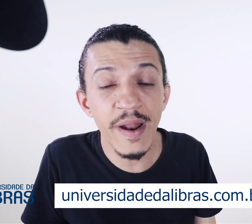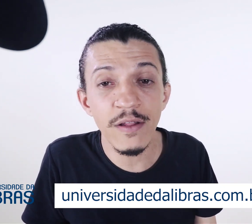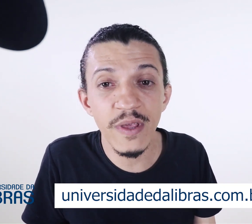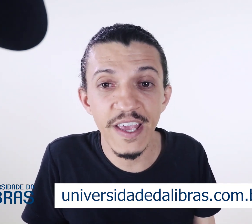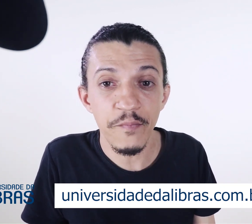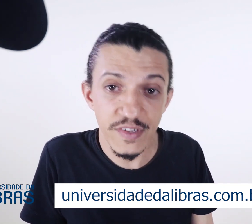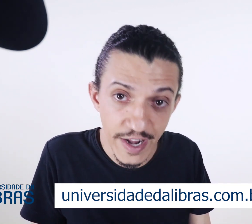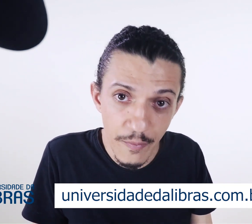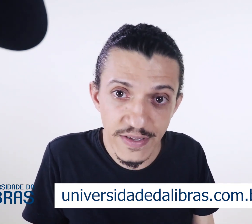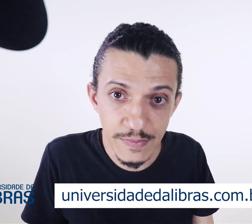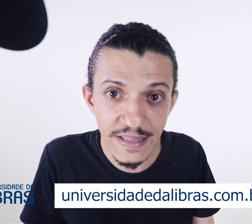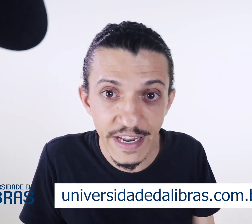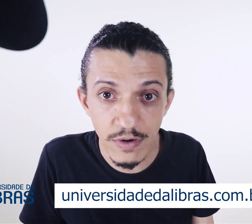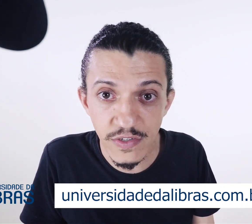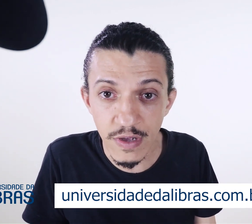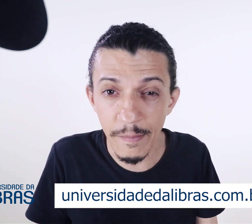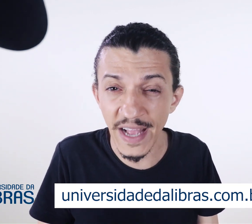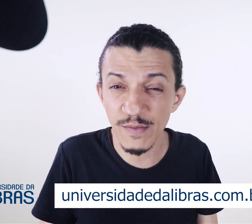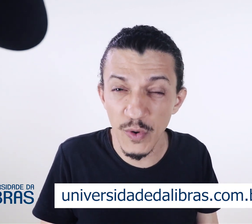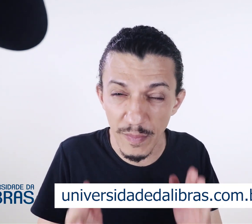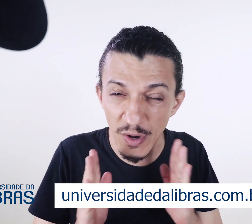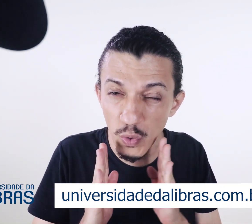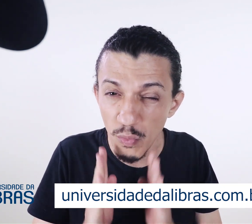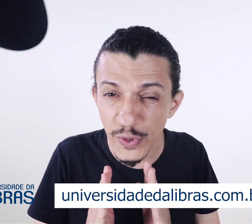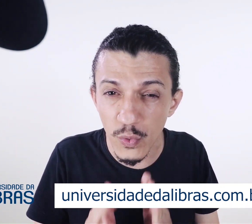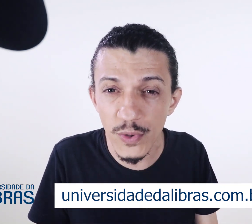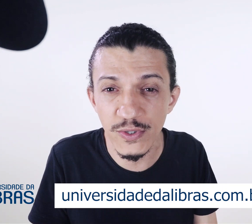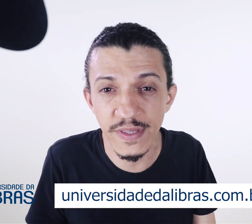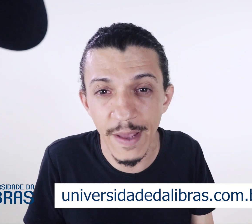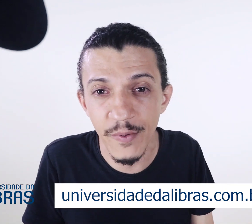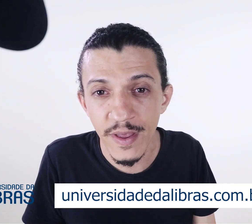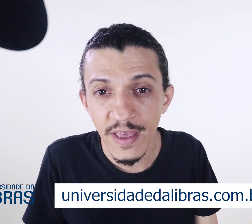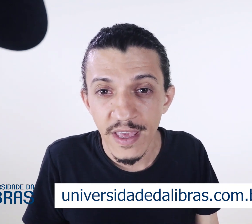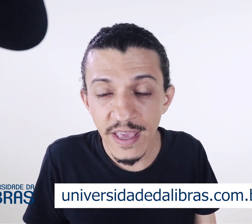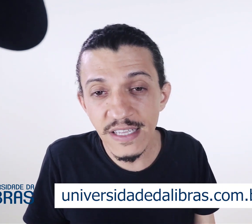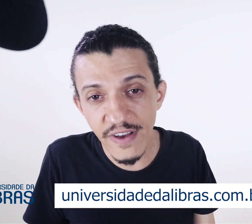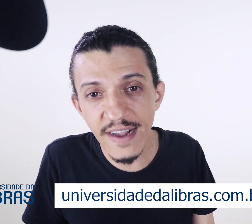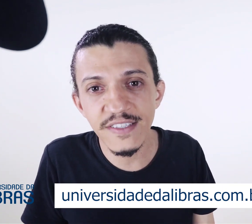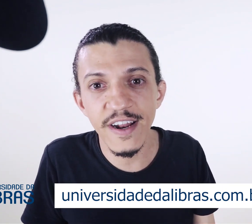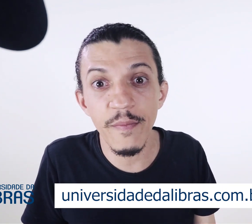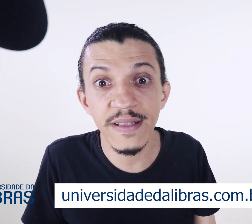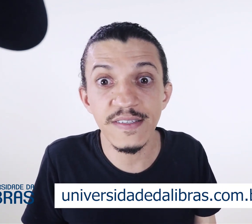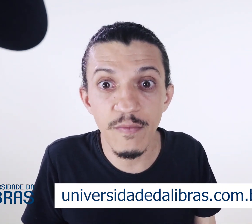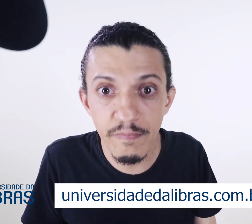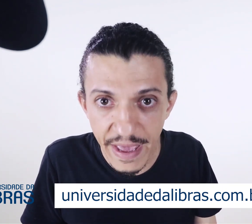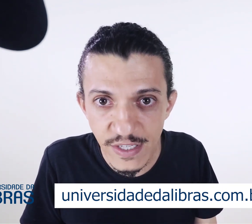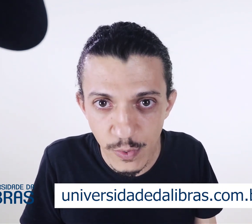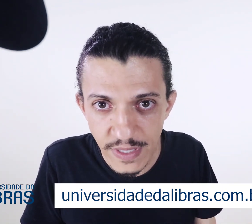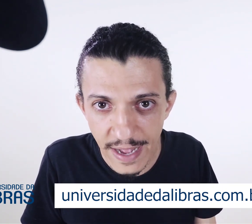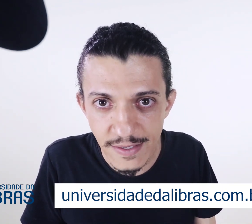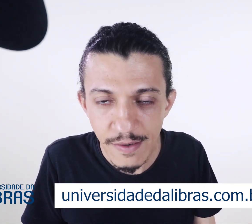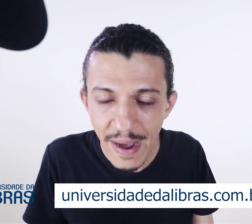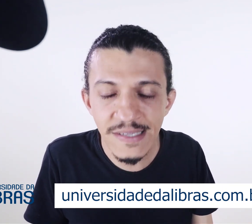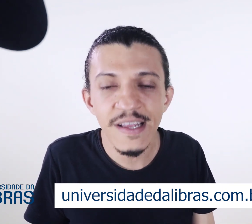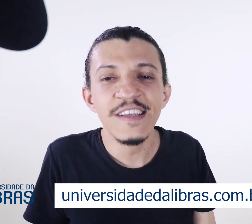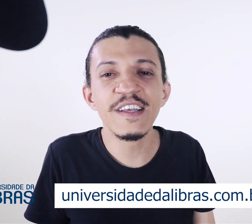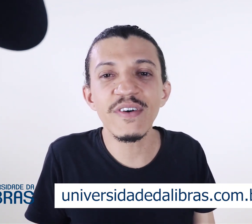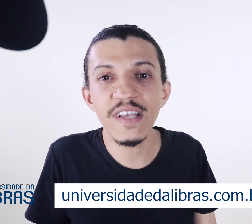Lembrando que geralmente as matrículas ficam abertas por um período muito curto de tempo e as vagas geralmente são bem disputadas. Mas se você